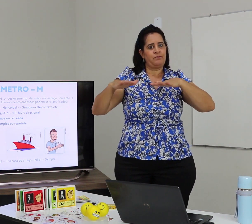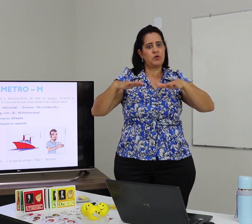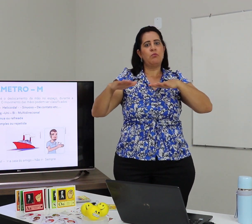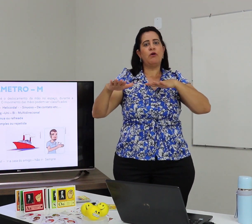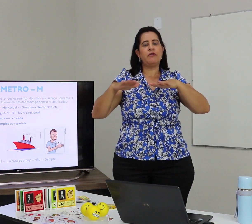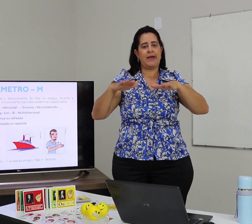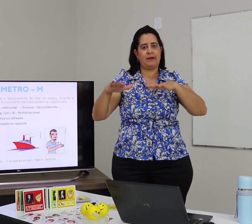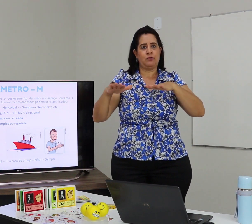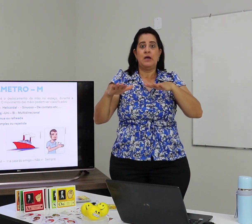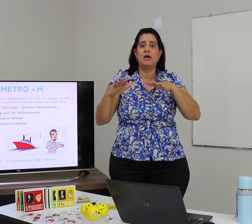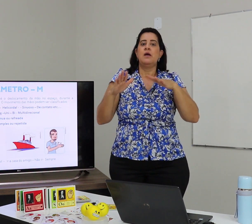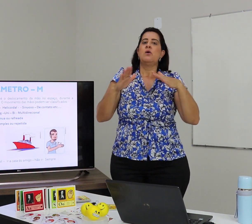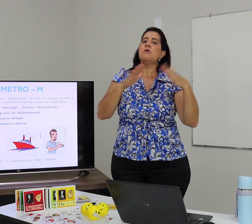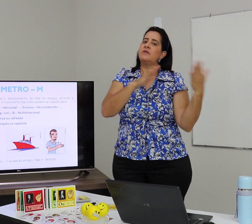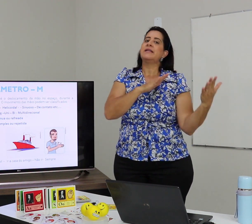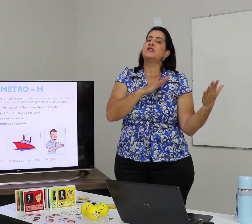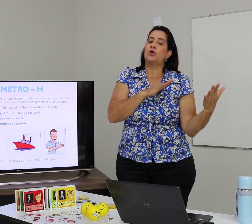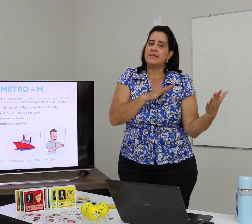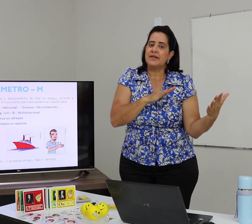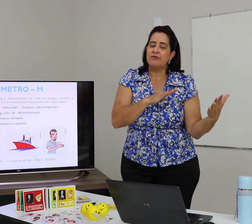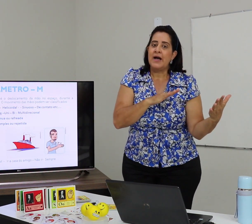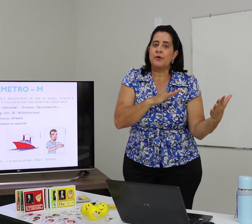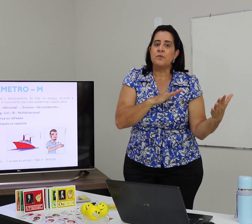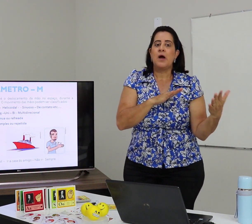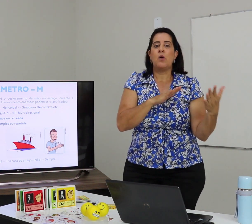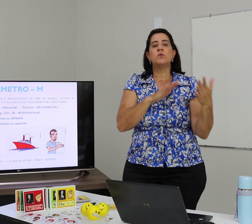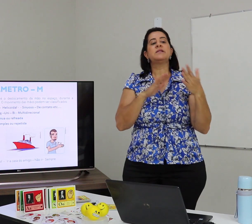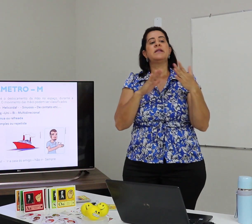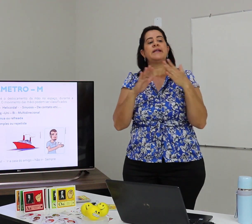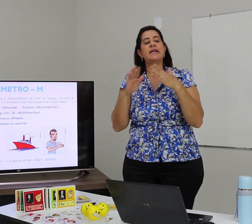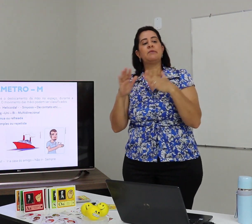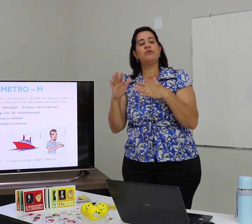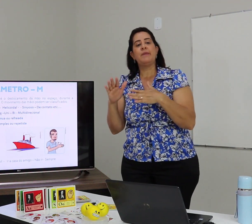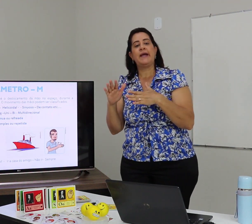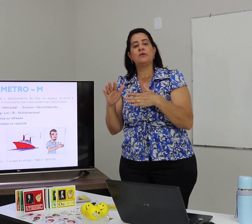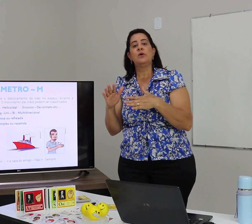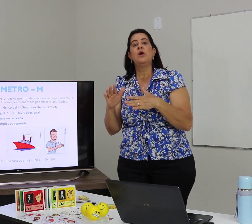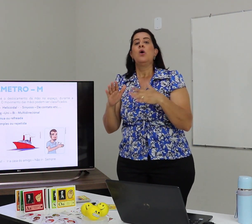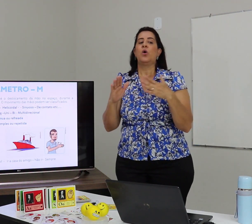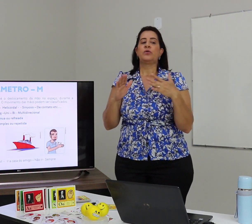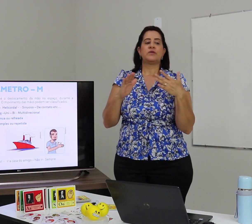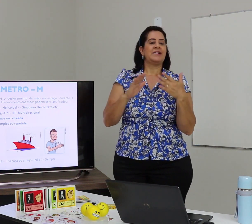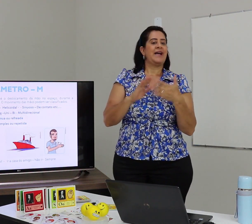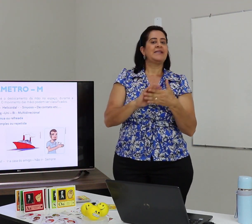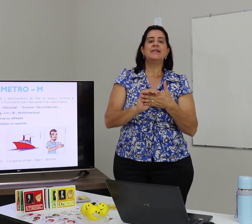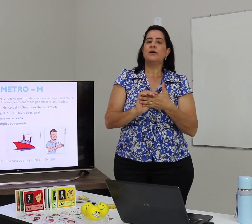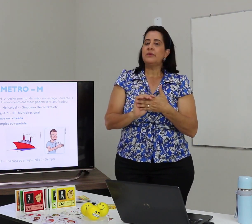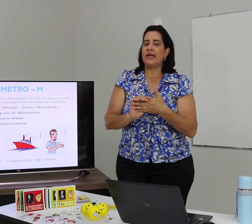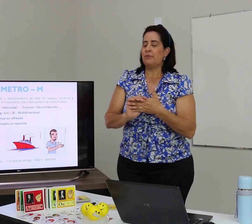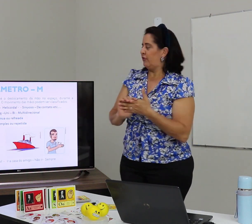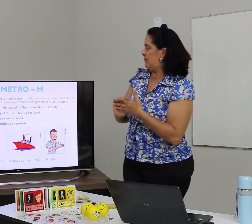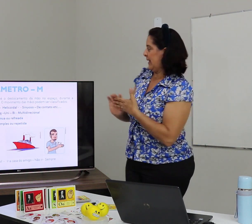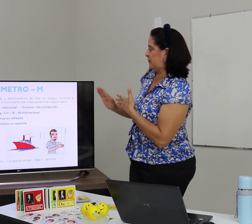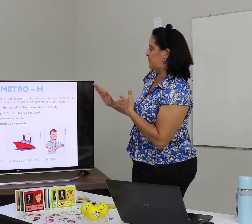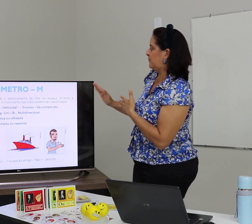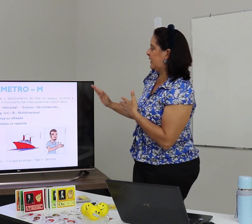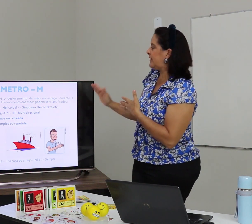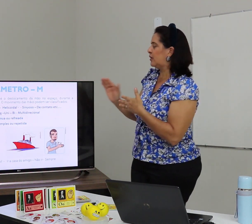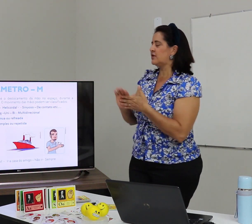O movimento. Como vocês já observaram, alguns sinais têm movimento, outros sinais não têm movimento. Então nós